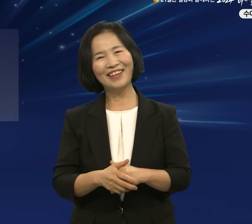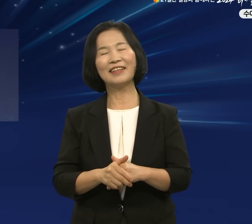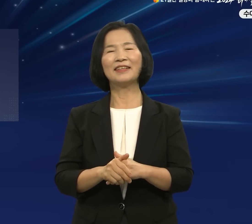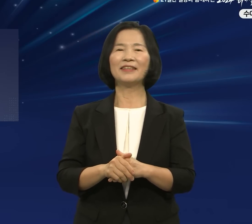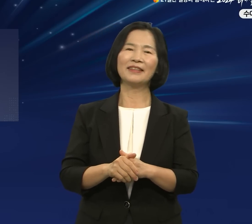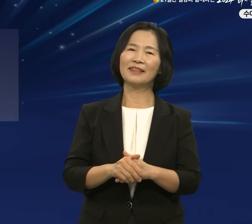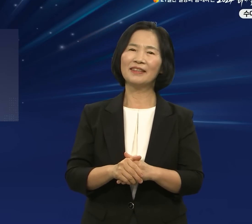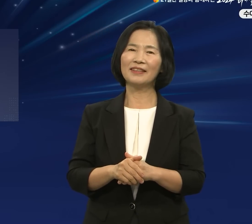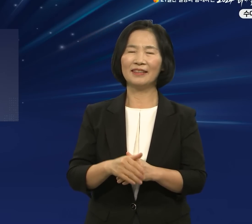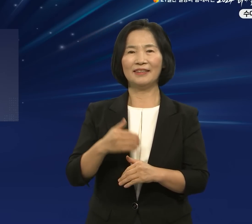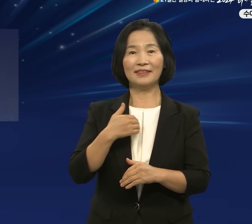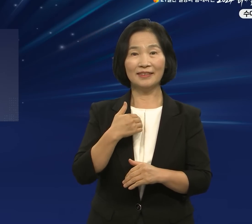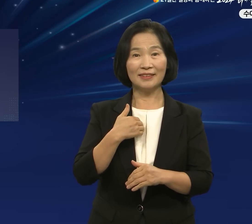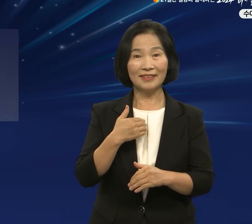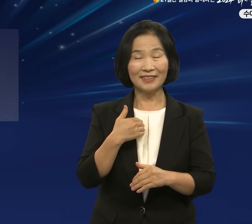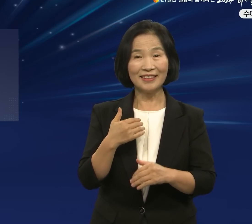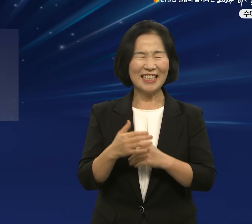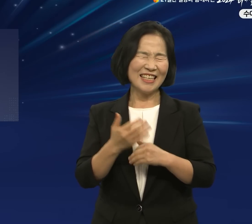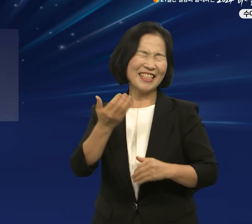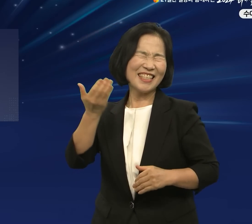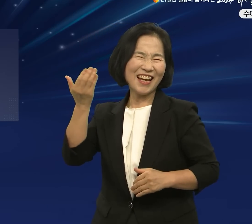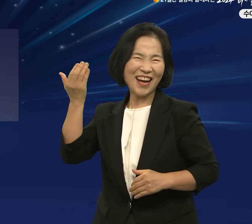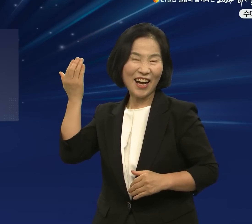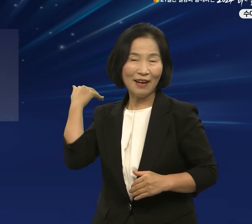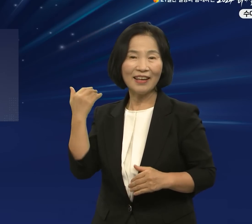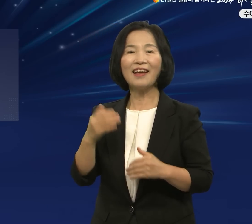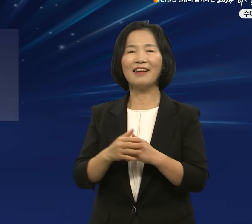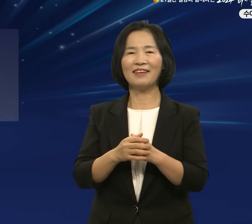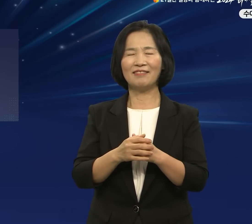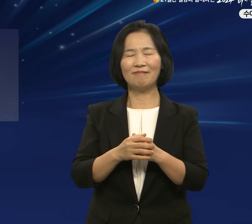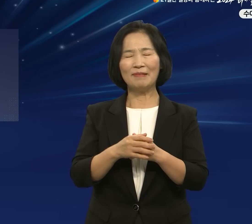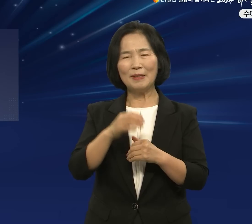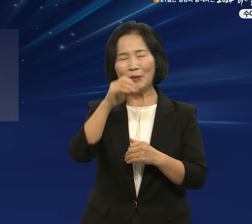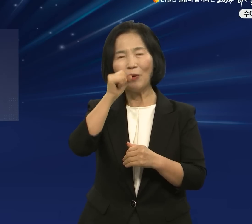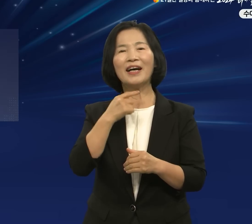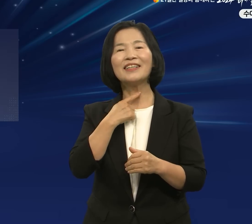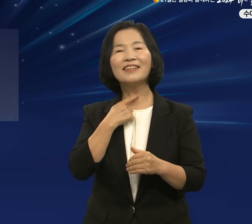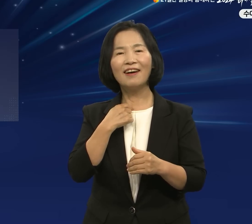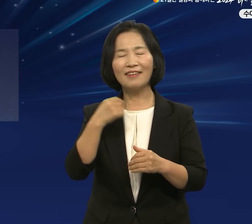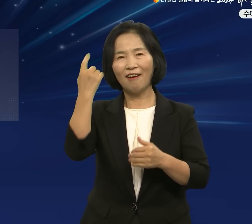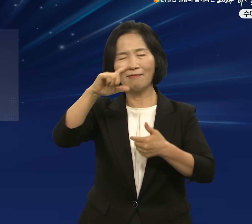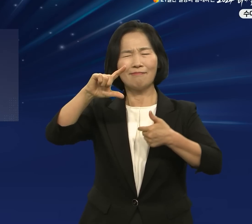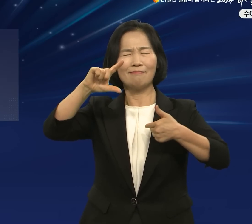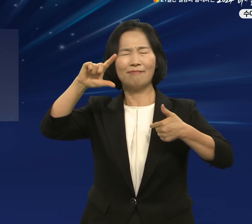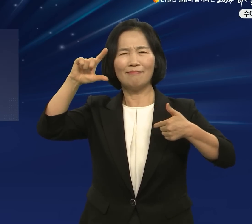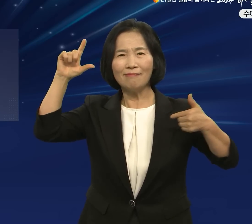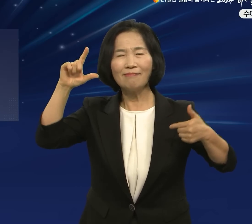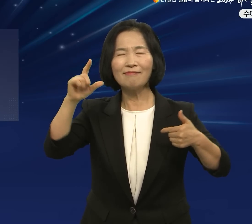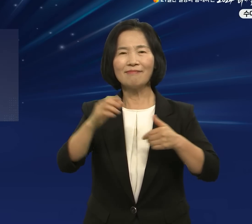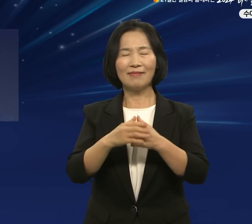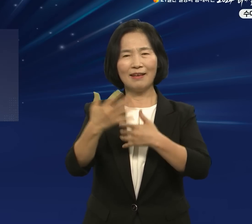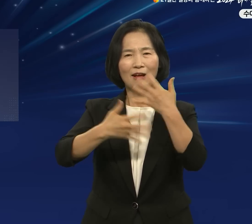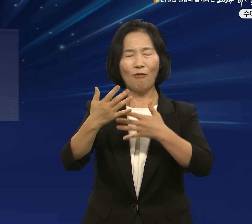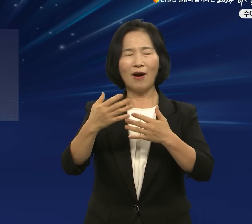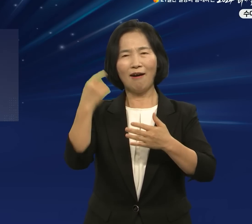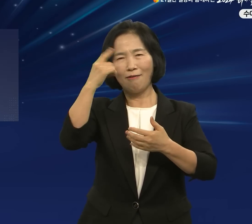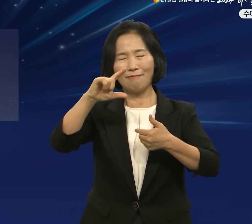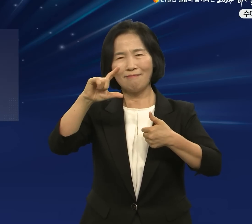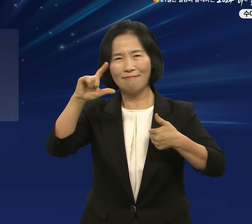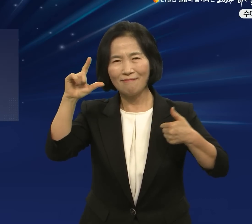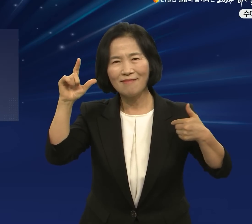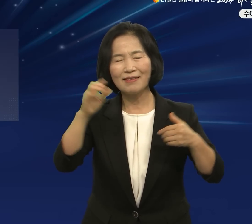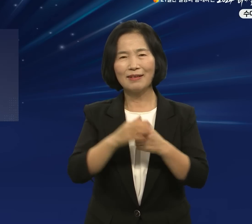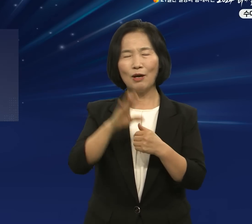제가 한때 좋아했던 음악 스타, 스크린 배우 있었습니다.